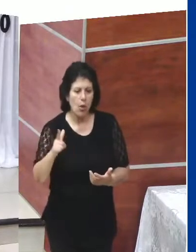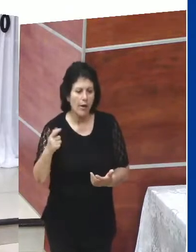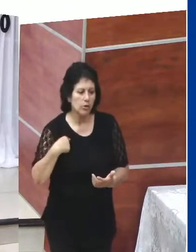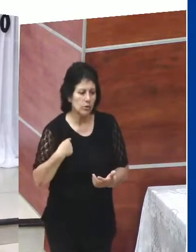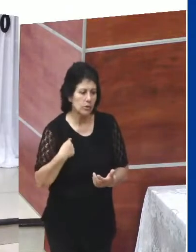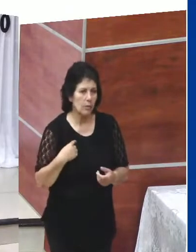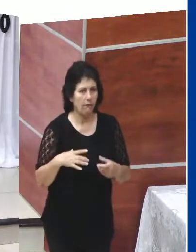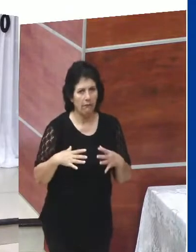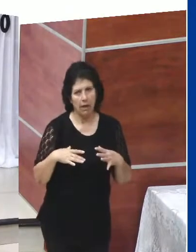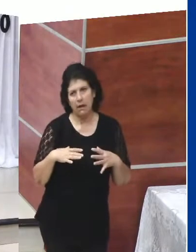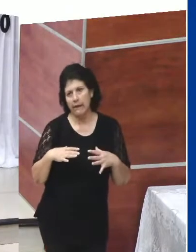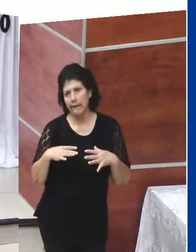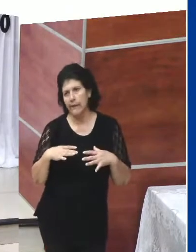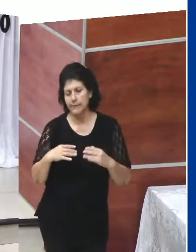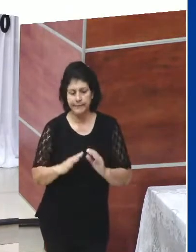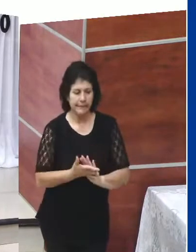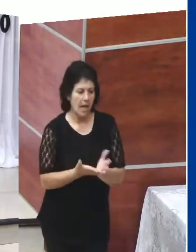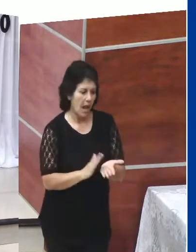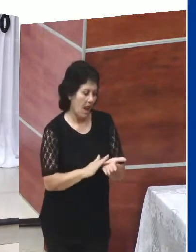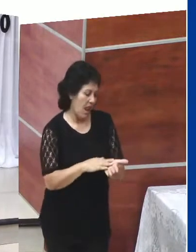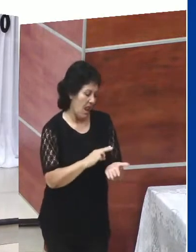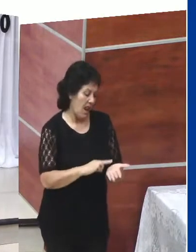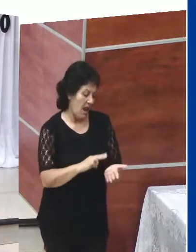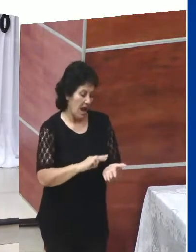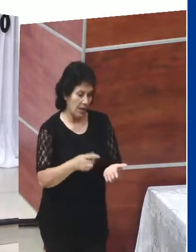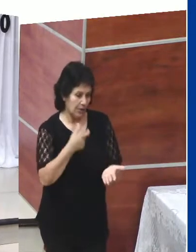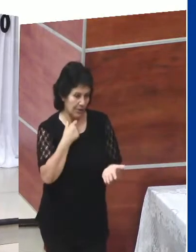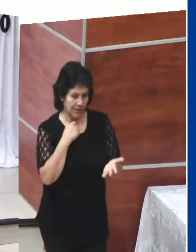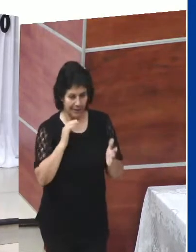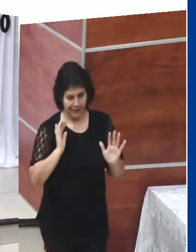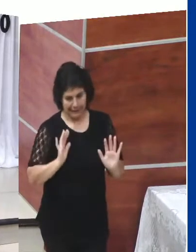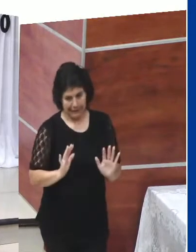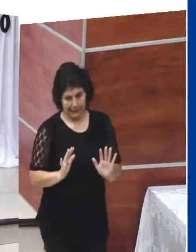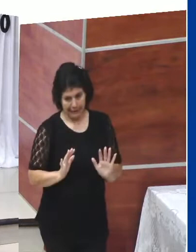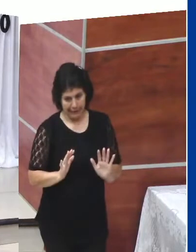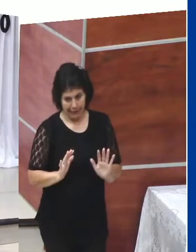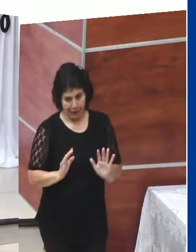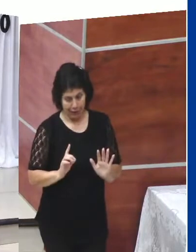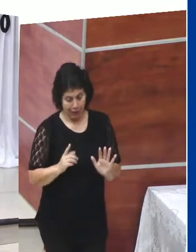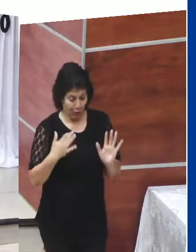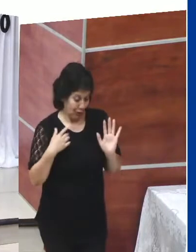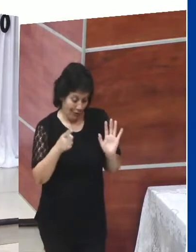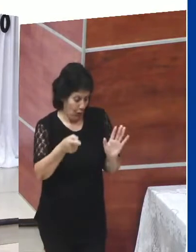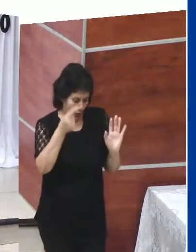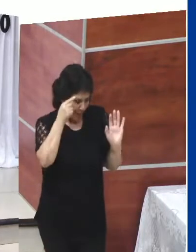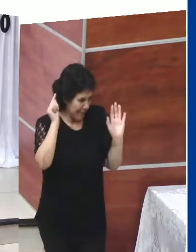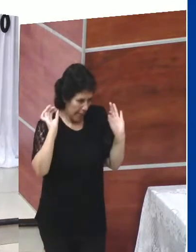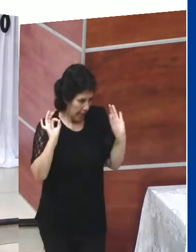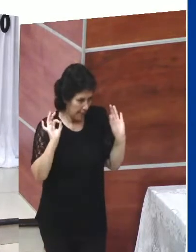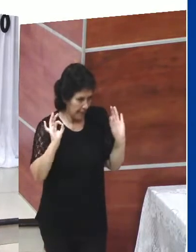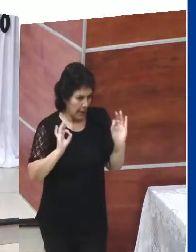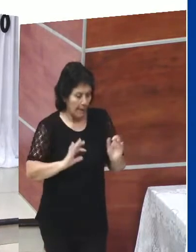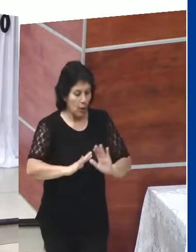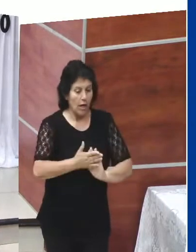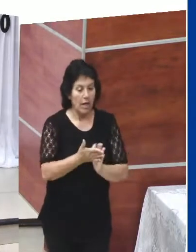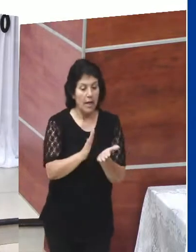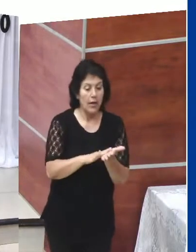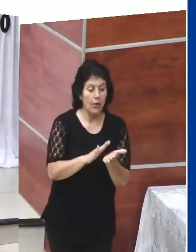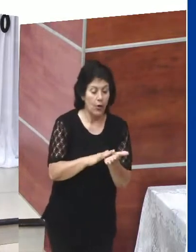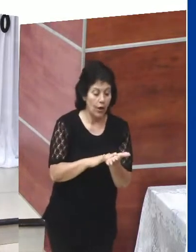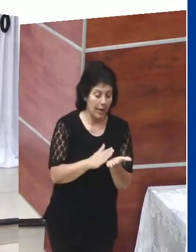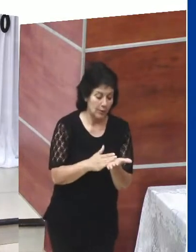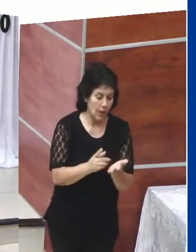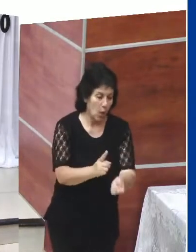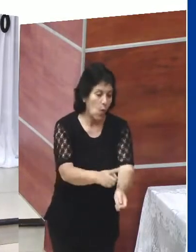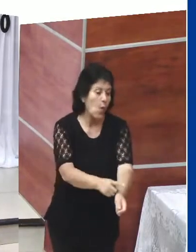perezosos. No sé cómo lo ve usted esta declaración, pero leer la palabra de Dios es un trabajo, es un hábito